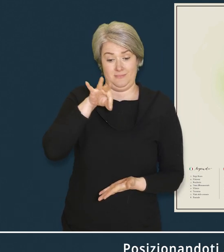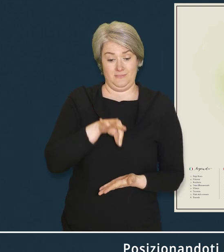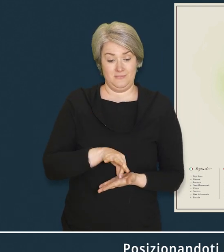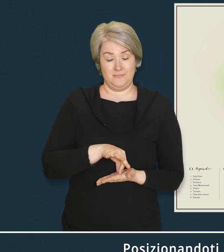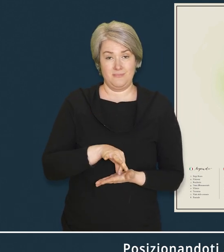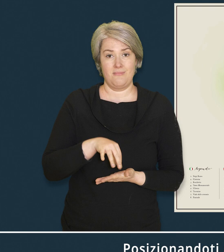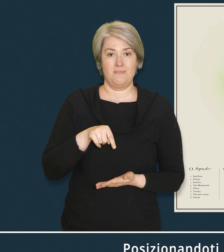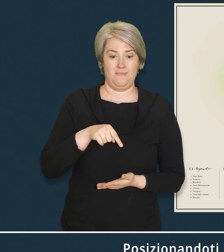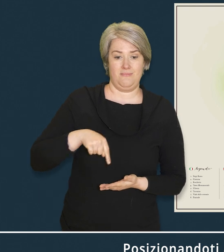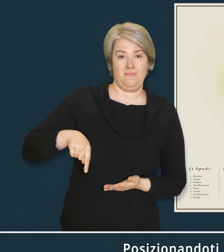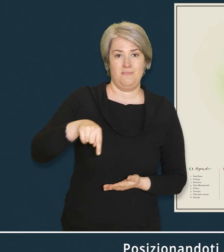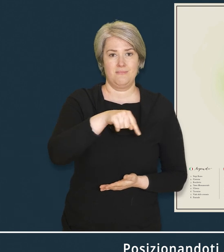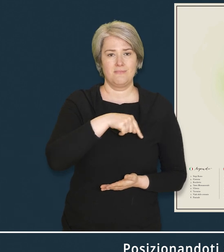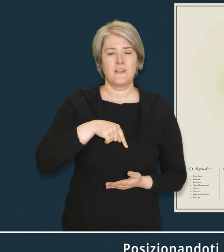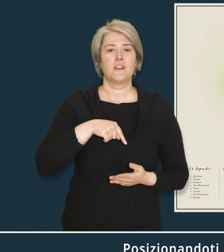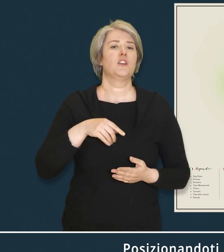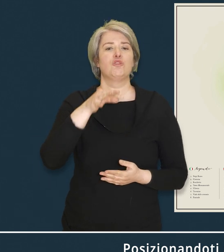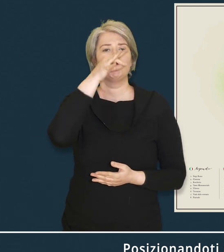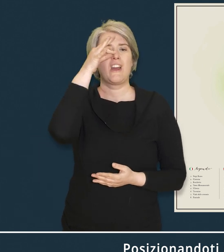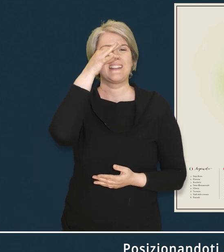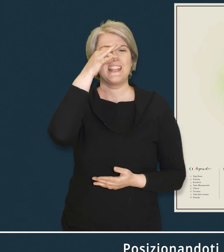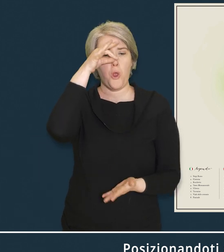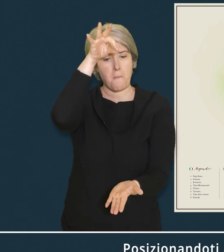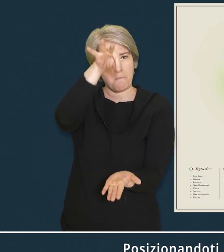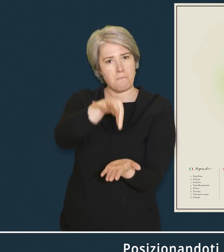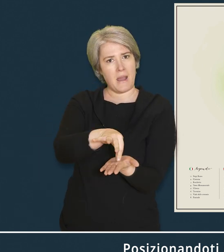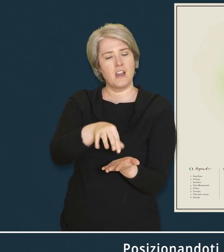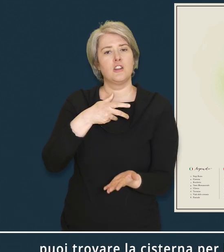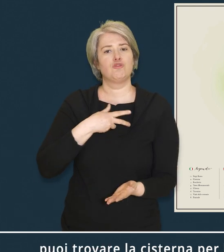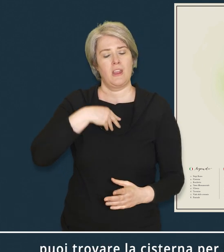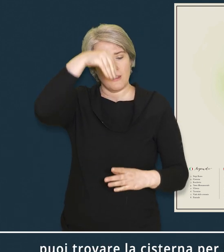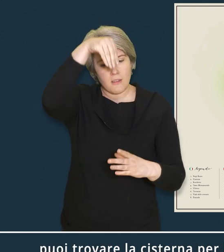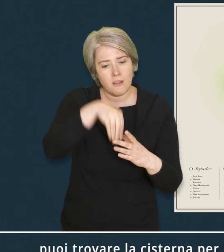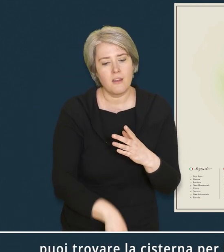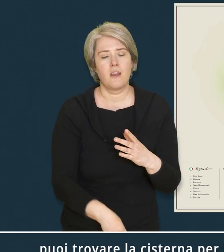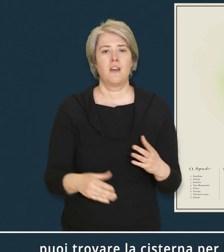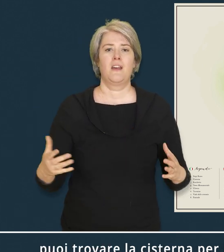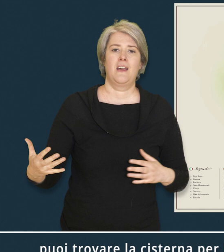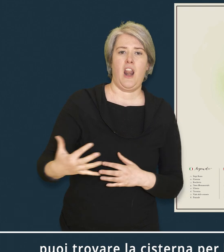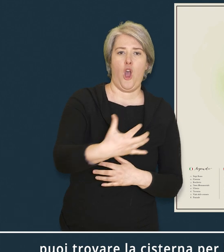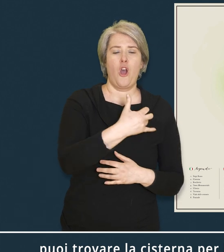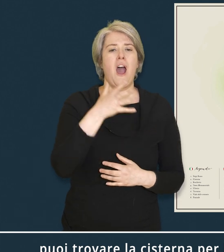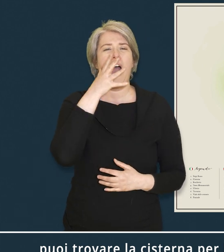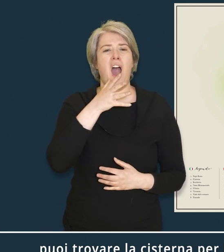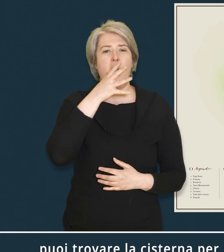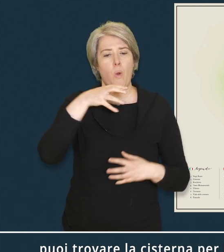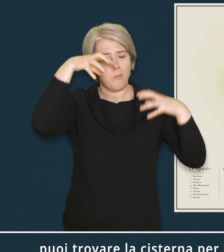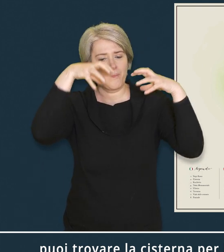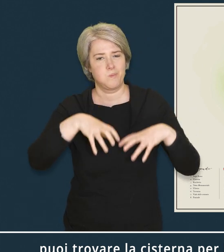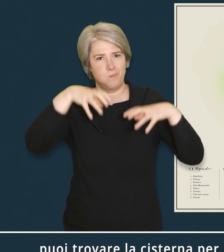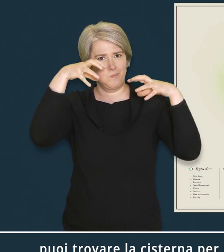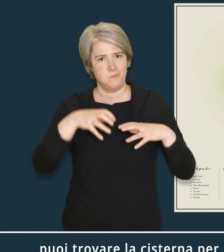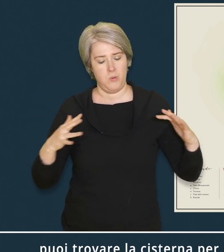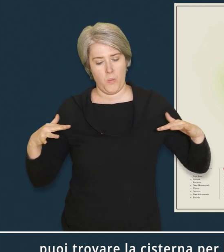Posizionandoti al centro di questo giardino geometrico, punto 2, puoi trovare la cisterna per la raccolta delle